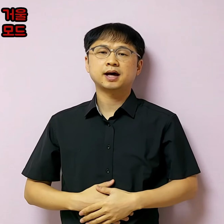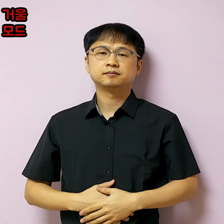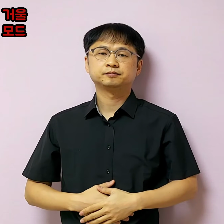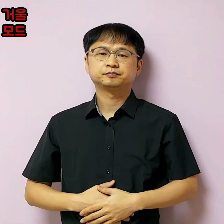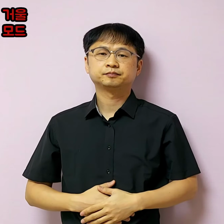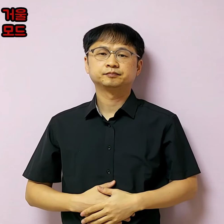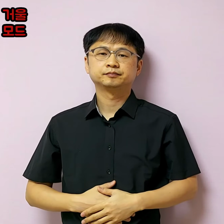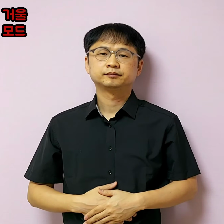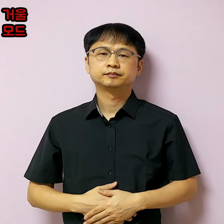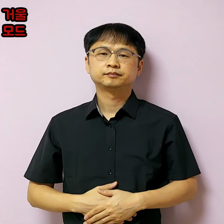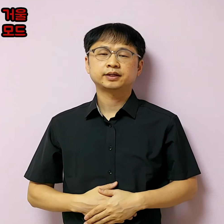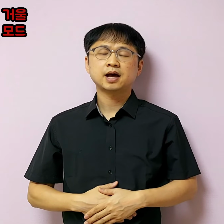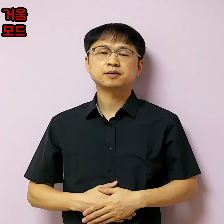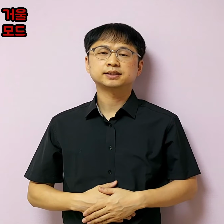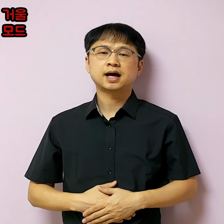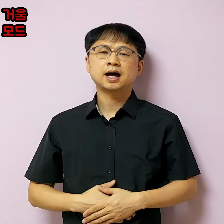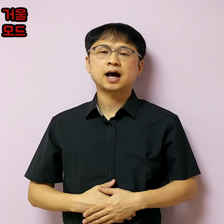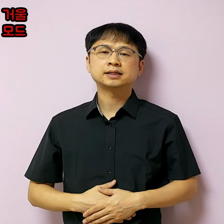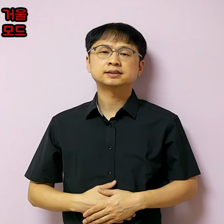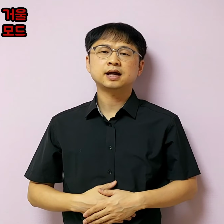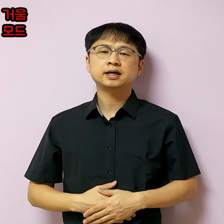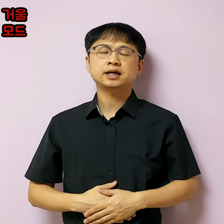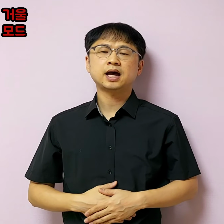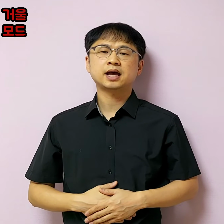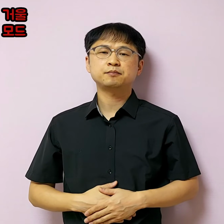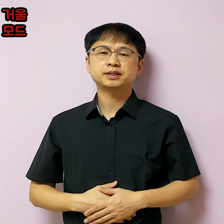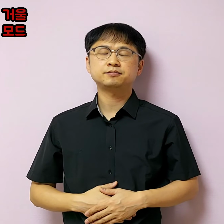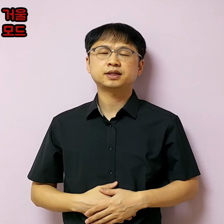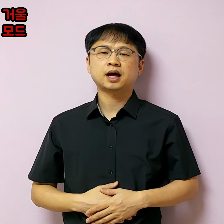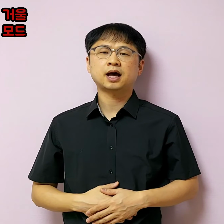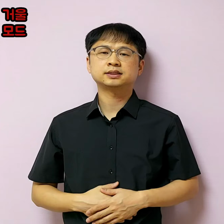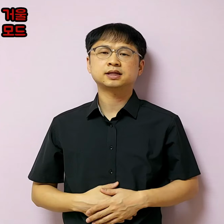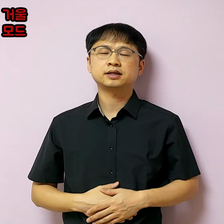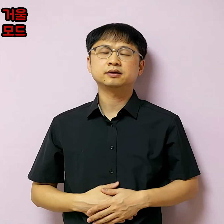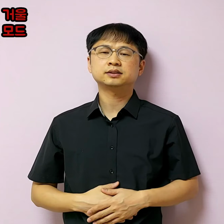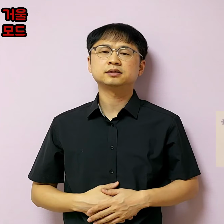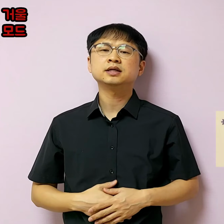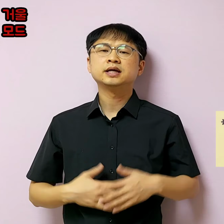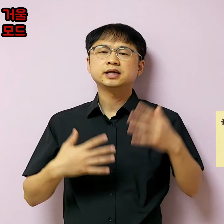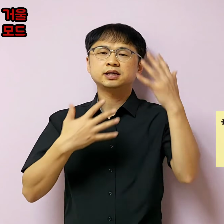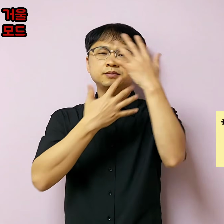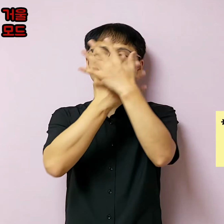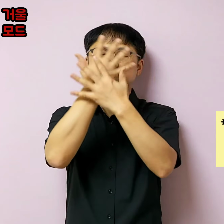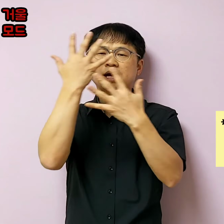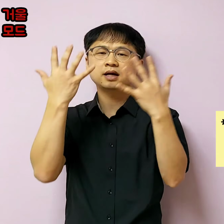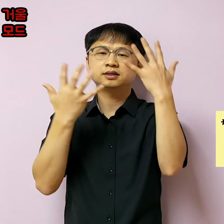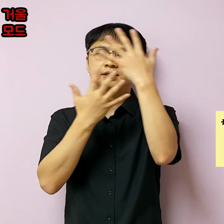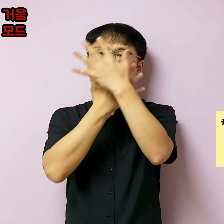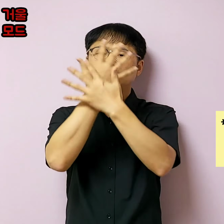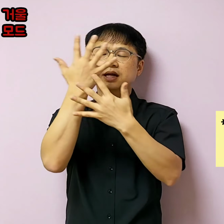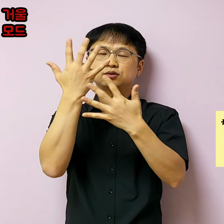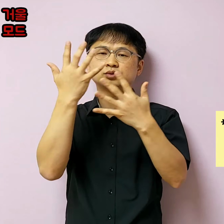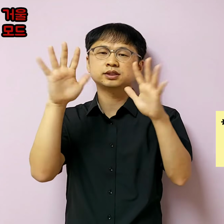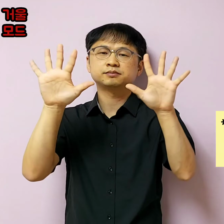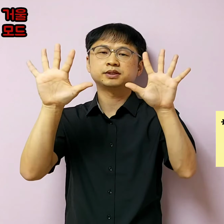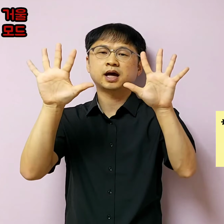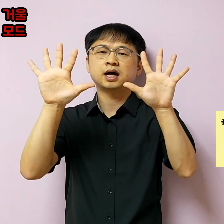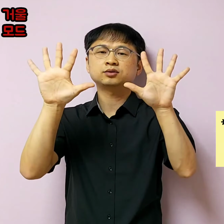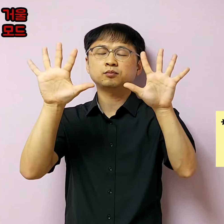됩니다. 네, 다음 가사 아스라이 하얀 빛입니다. 아스라이 여기서는 희미하다, 흐릿하다라는 수어 썼습니다.